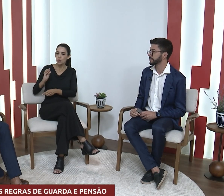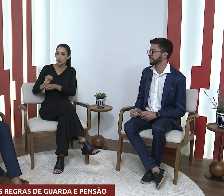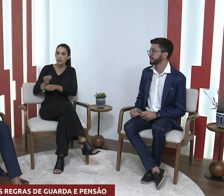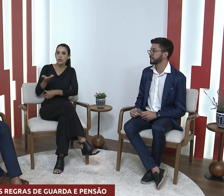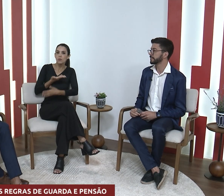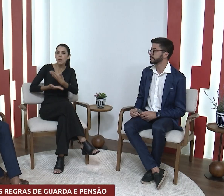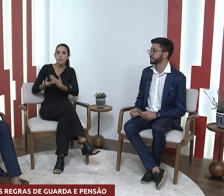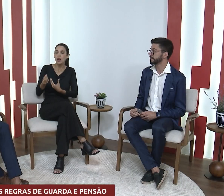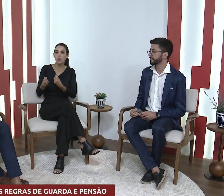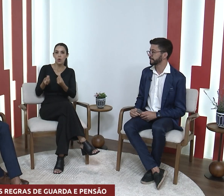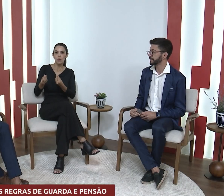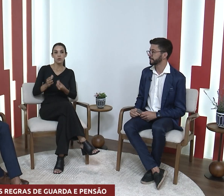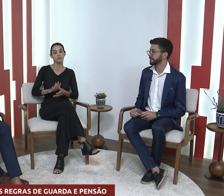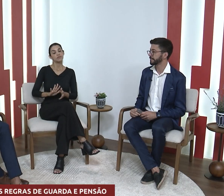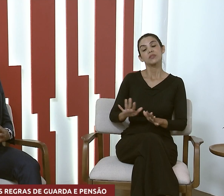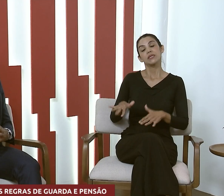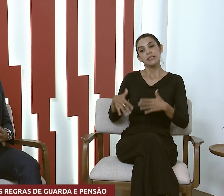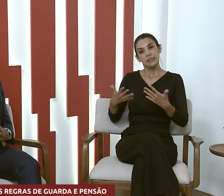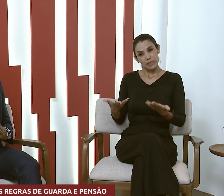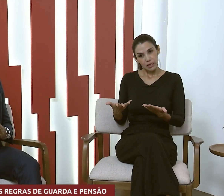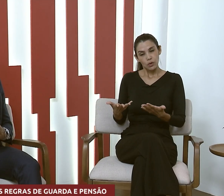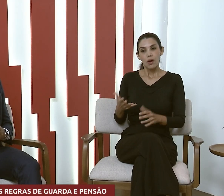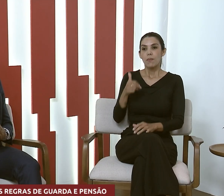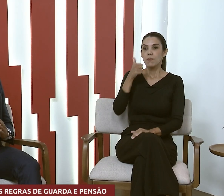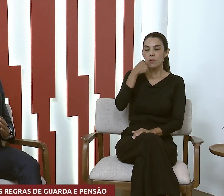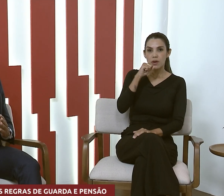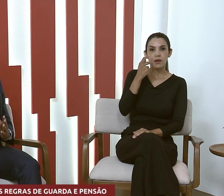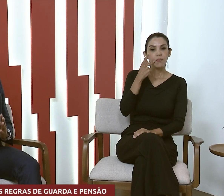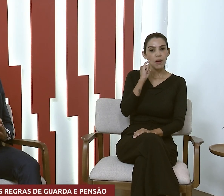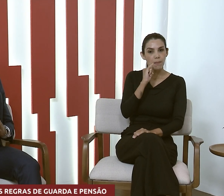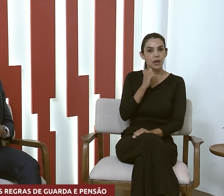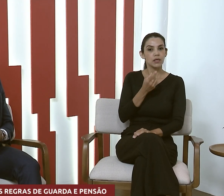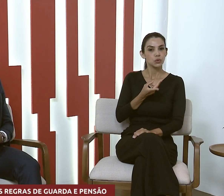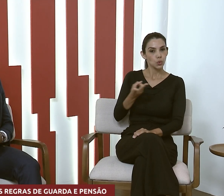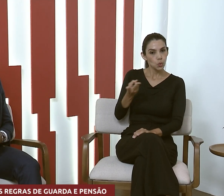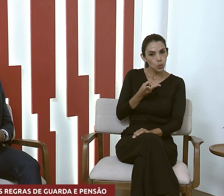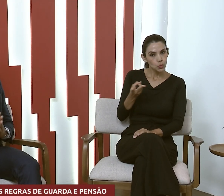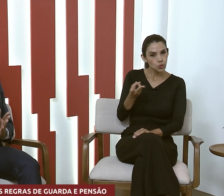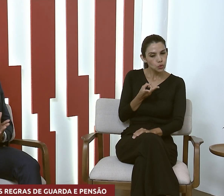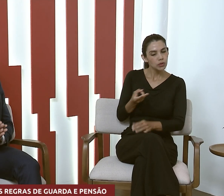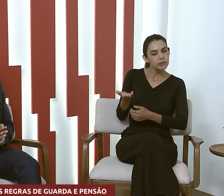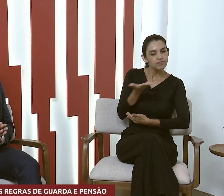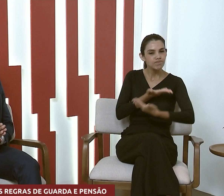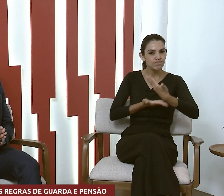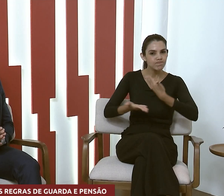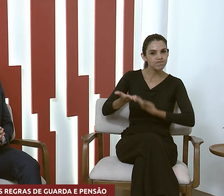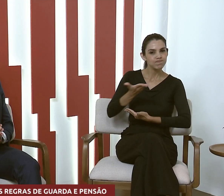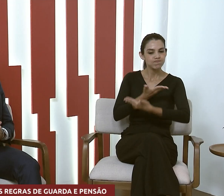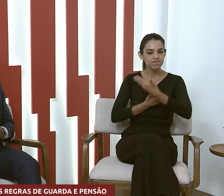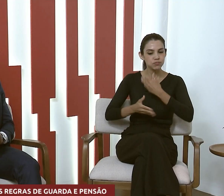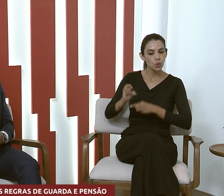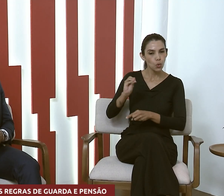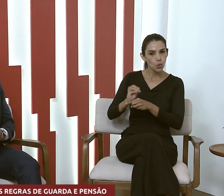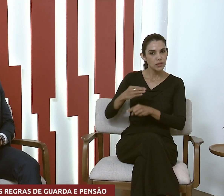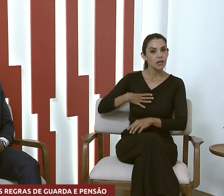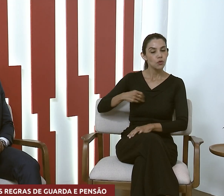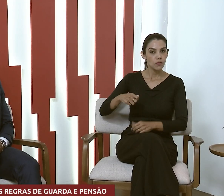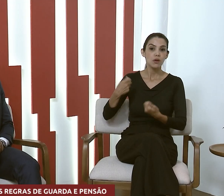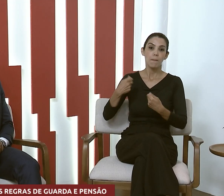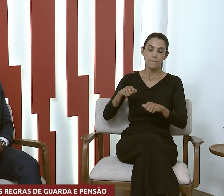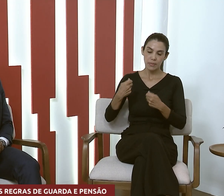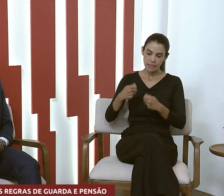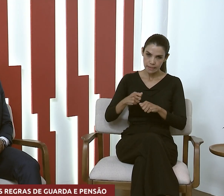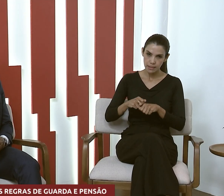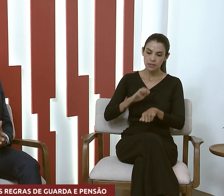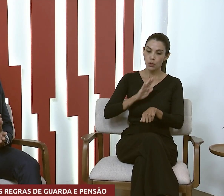Olha, a guarda compartilhada, ela precisa dividir o tempo e as responsabilidades de ambos os